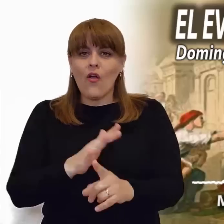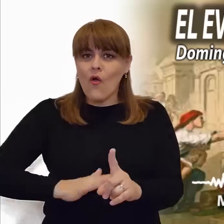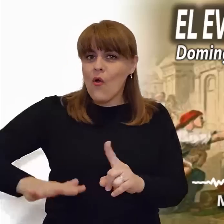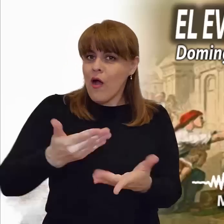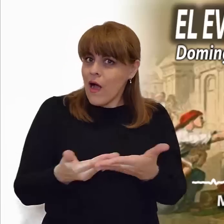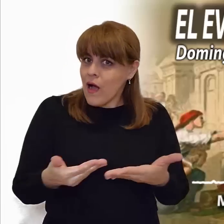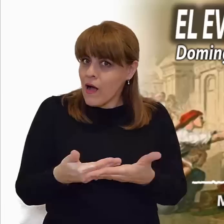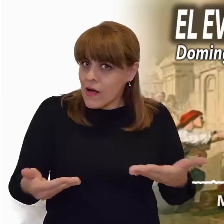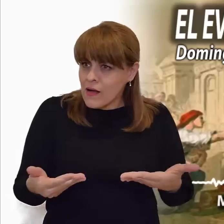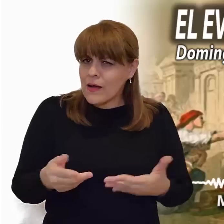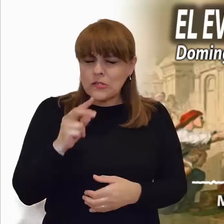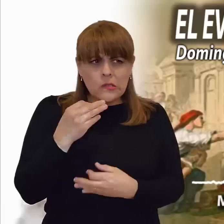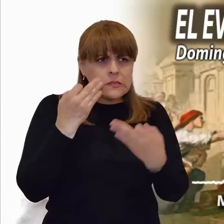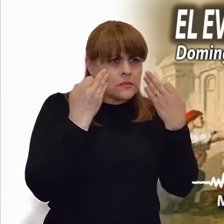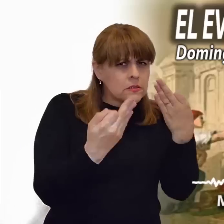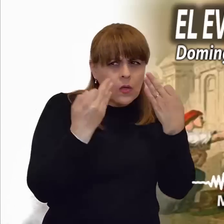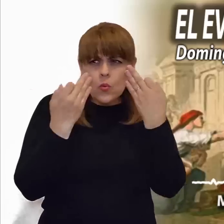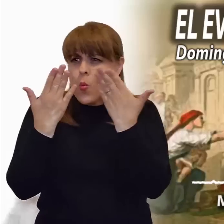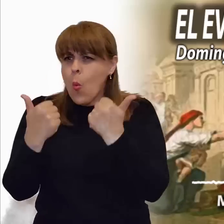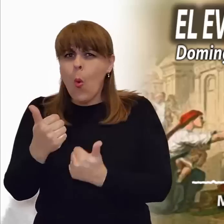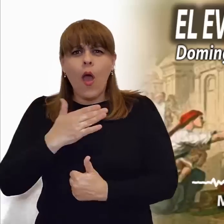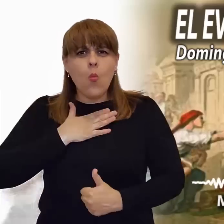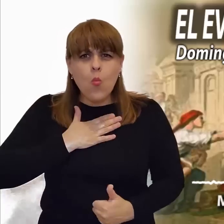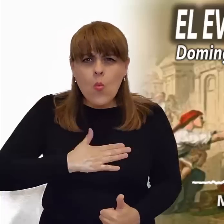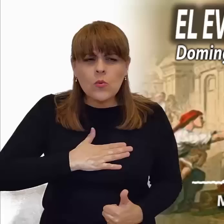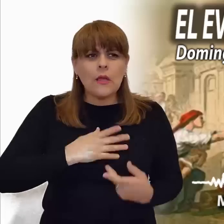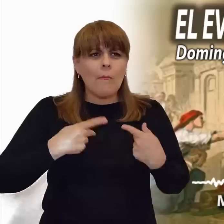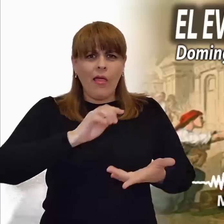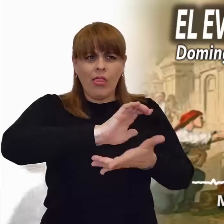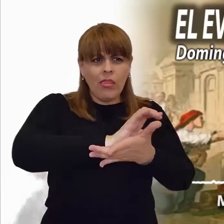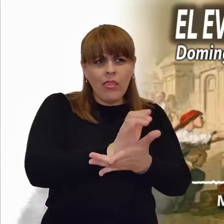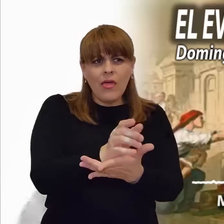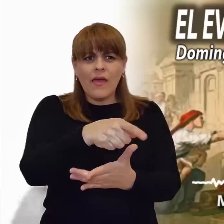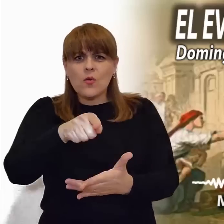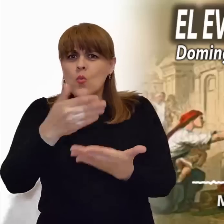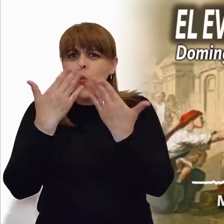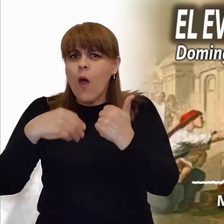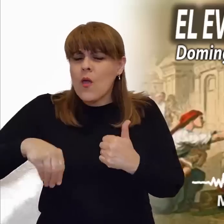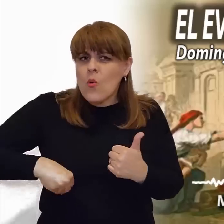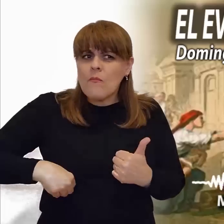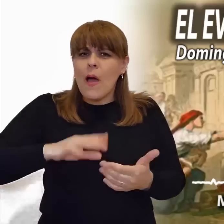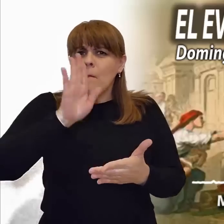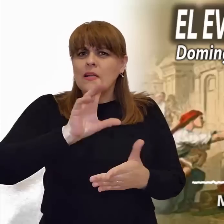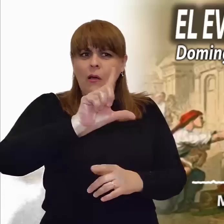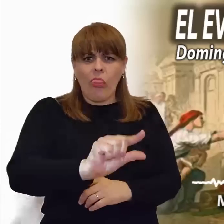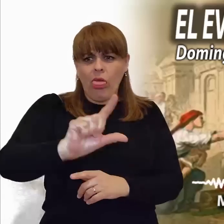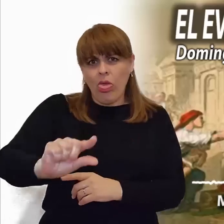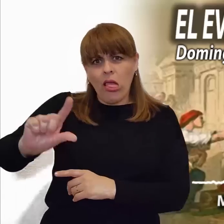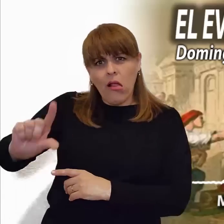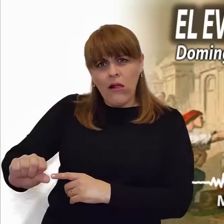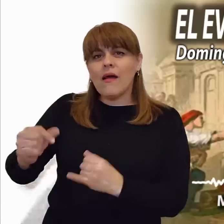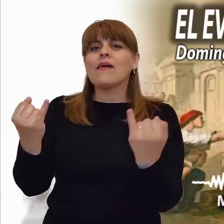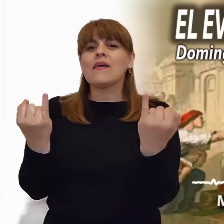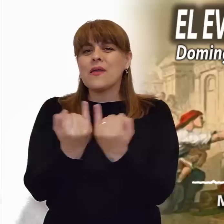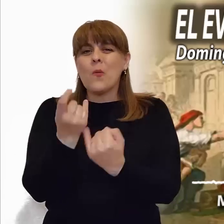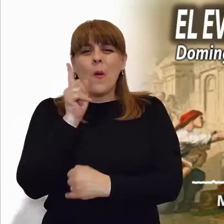se hace palpable la injusticia que golpea sobre todo a los marginados e inocentes. El grito de la